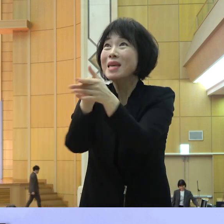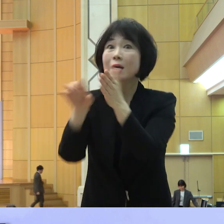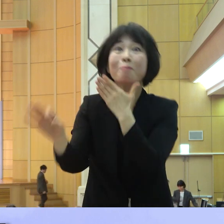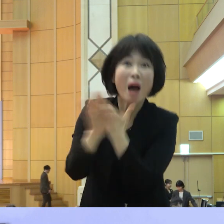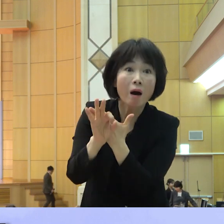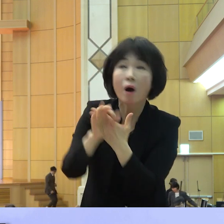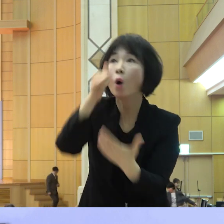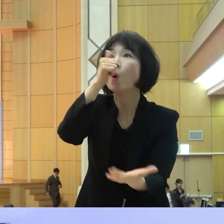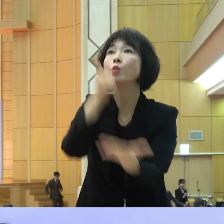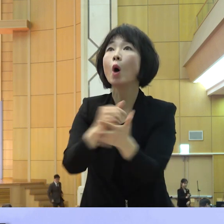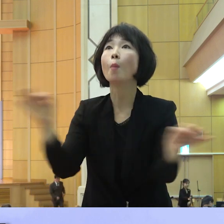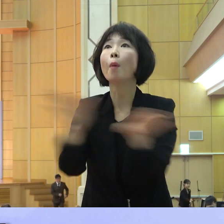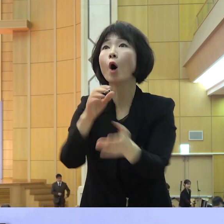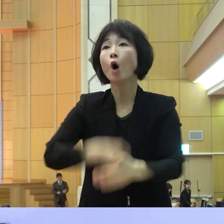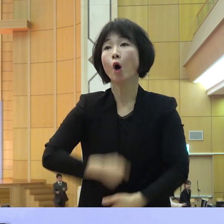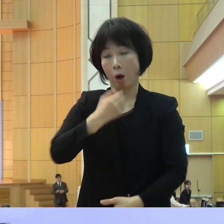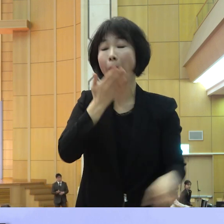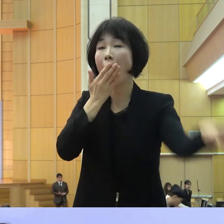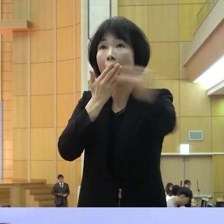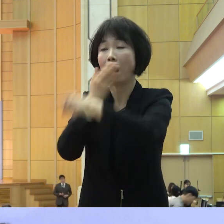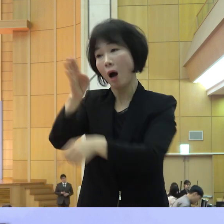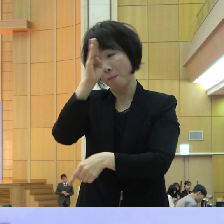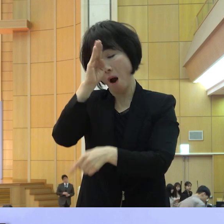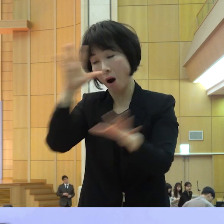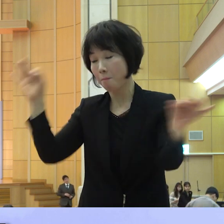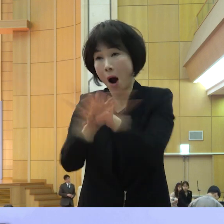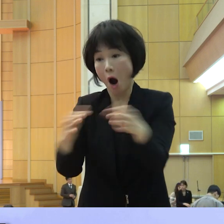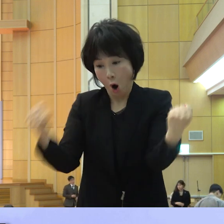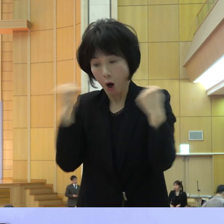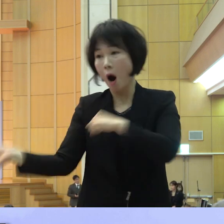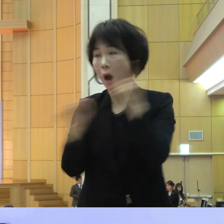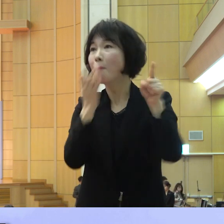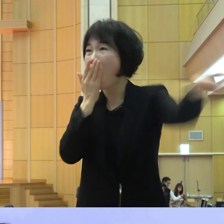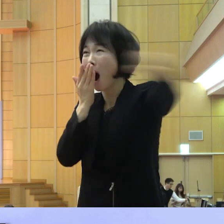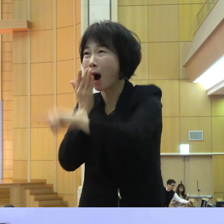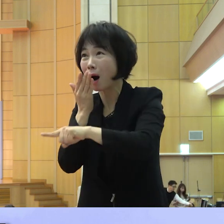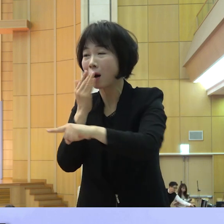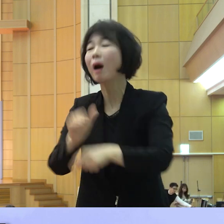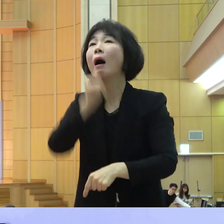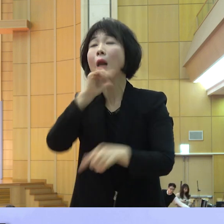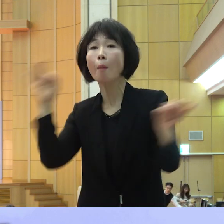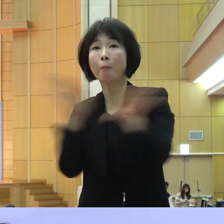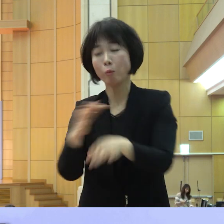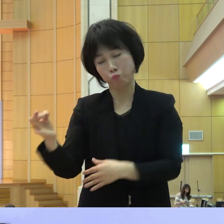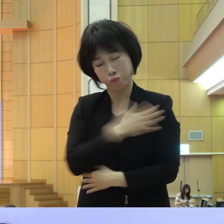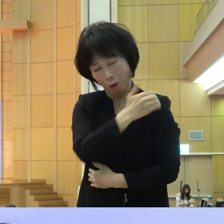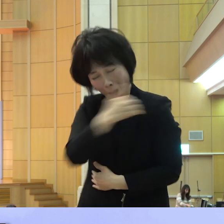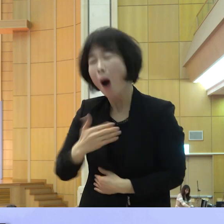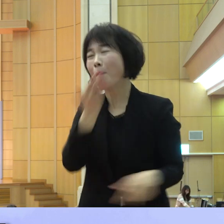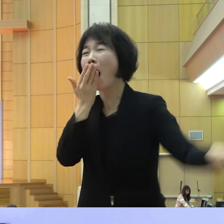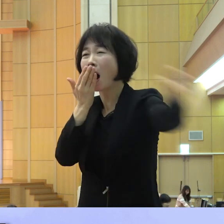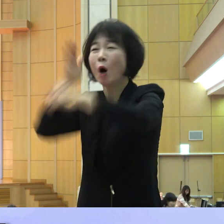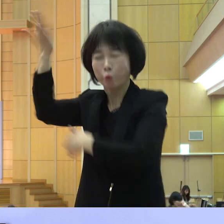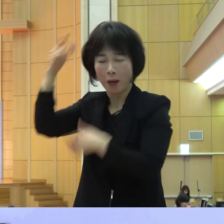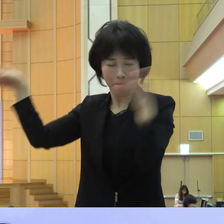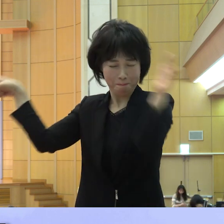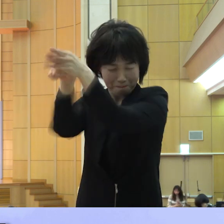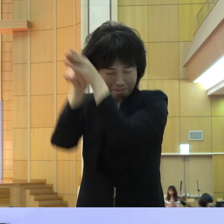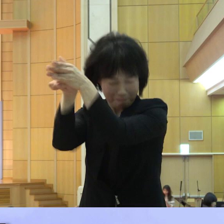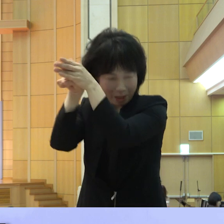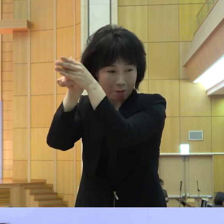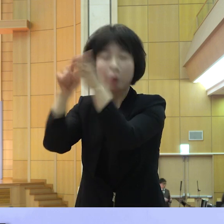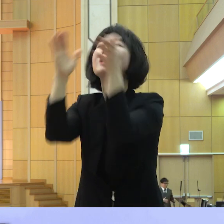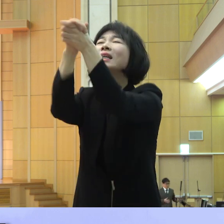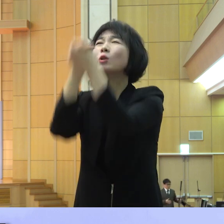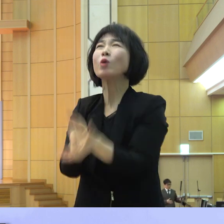하면 죄인이 의인되고 병든 자는 건강한 자가 되고 가난한 사람은 부유한 자가 된다라고 이 시간